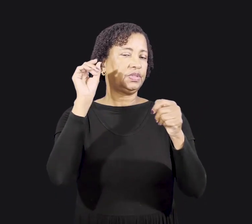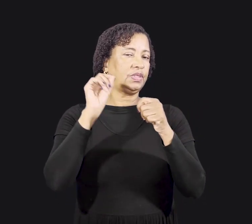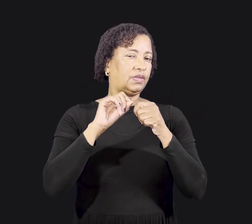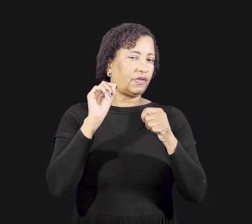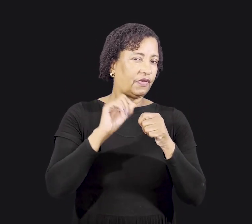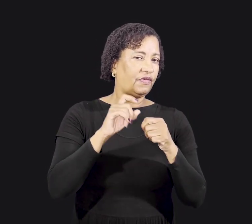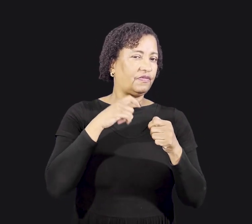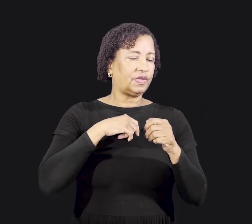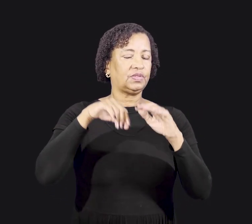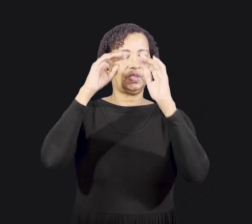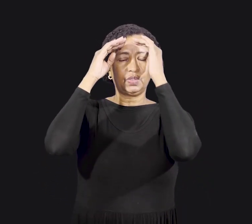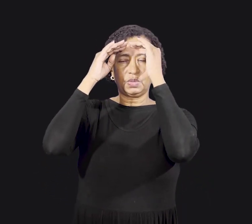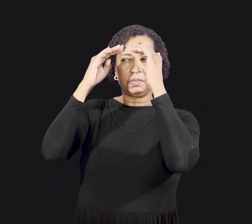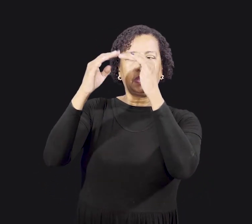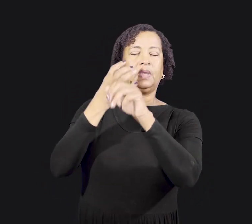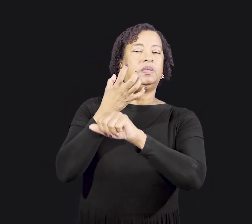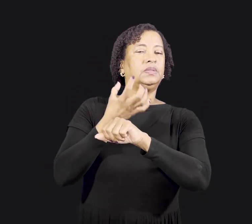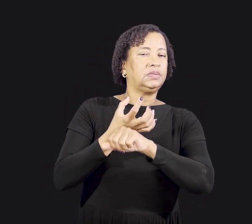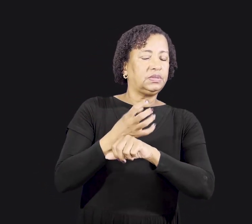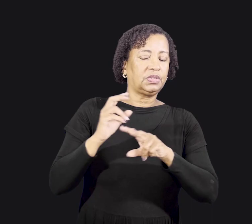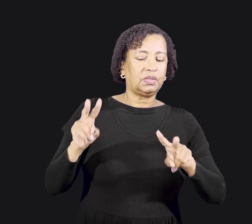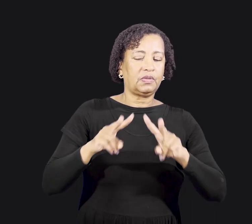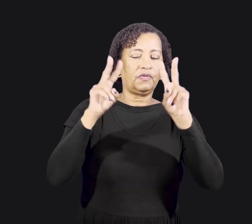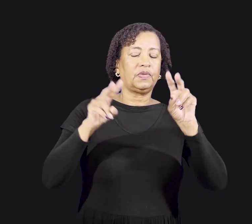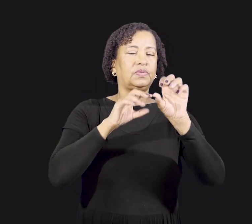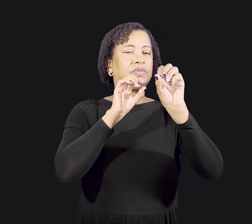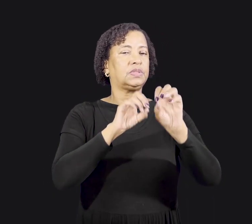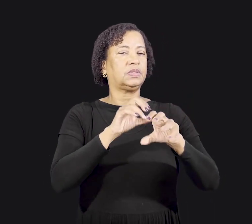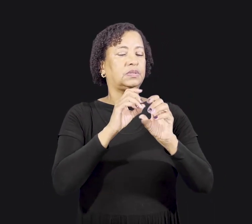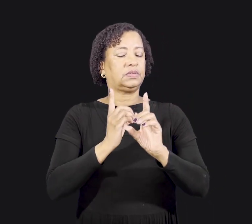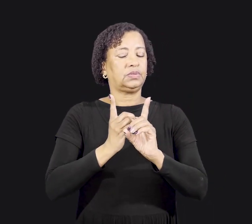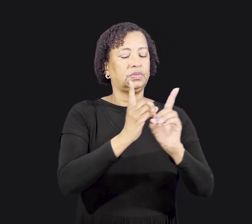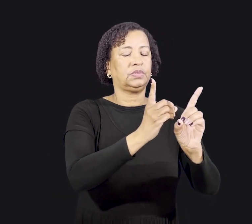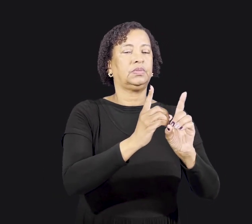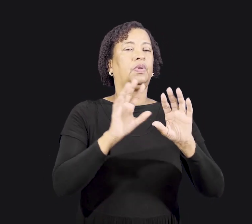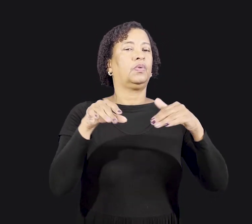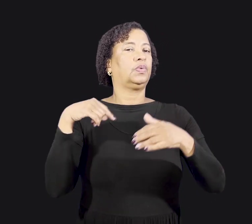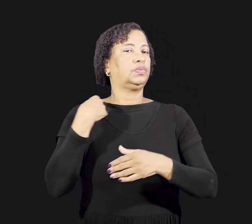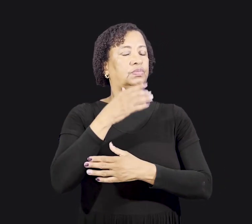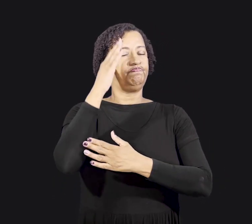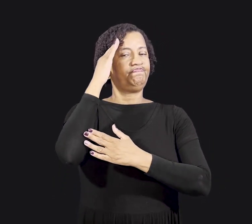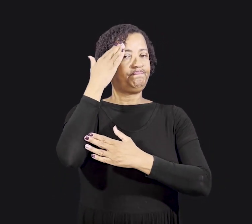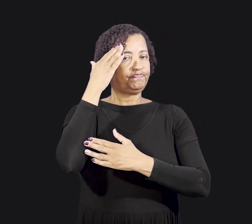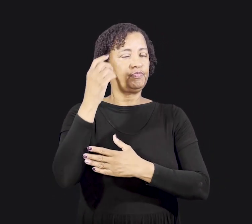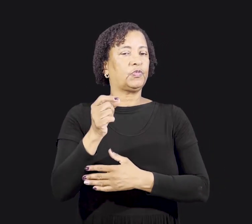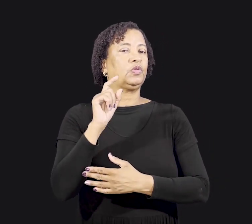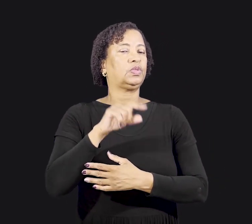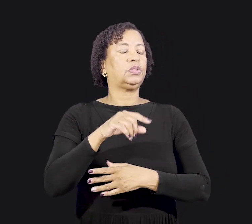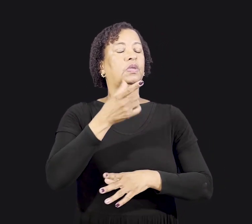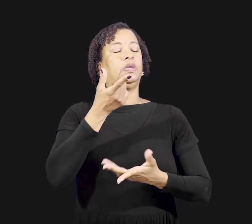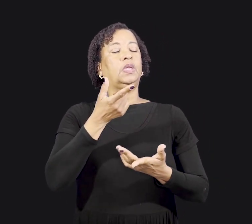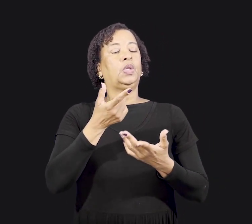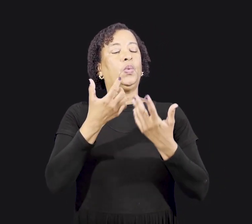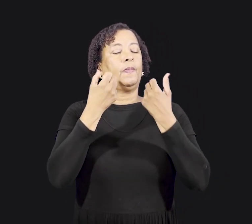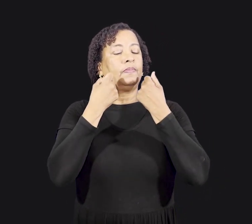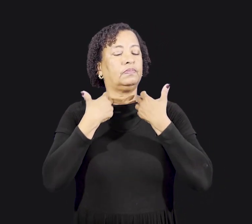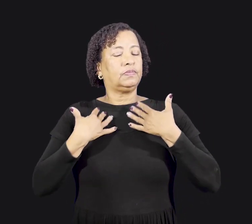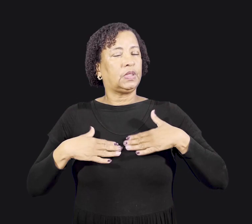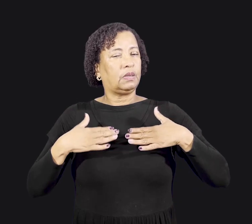das disciplinas e valores que ele ensina a seus discípulos. Quando compreendemos do que consiste o jugo de Jesus e o